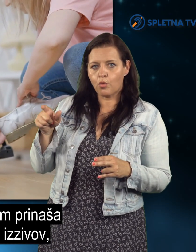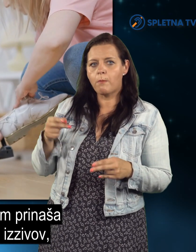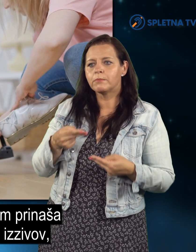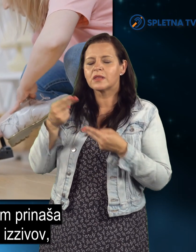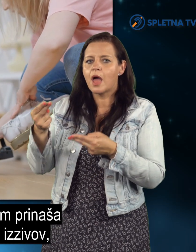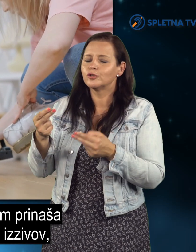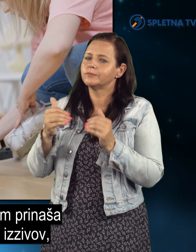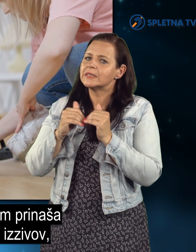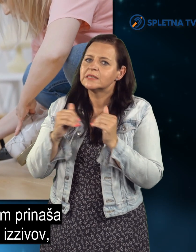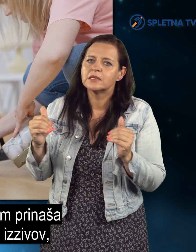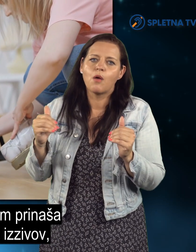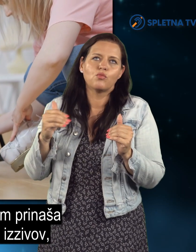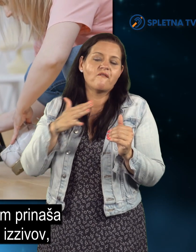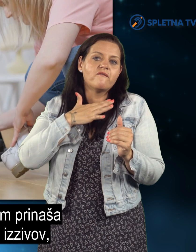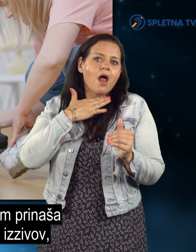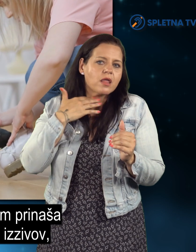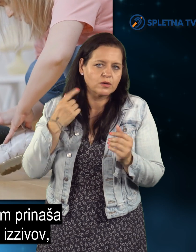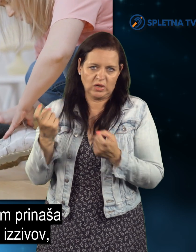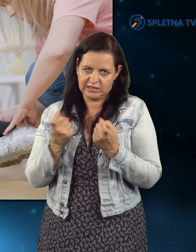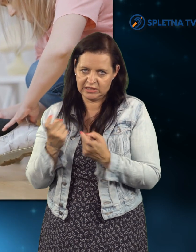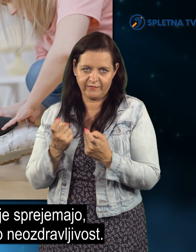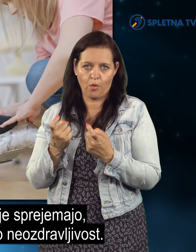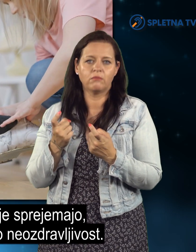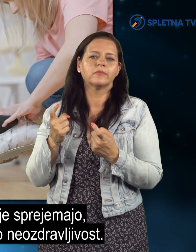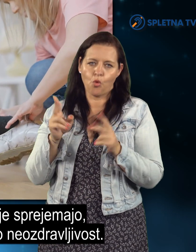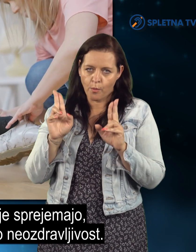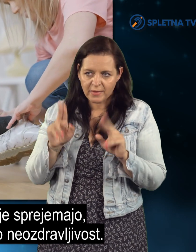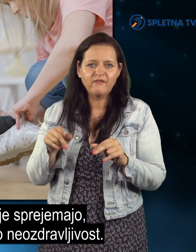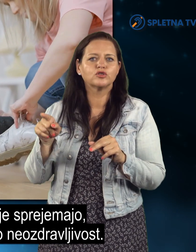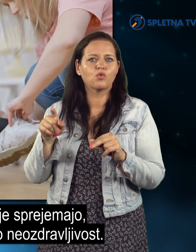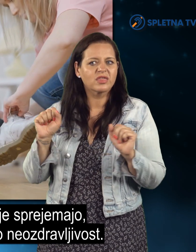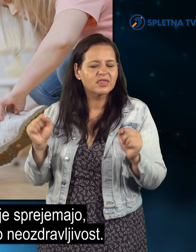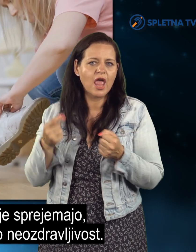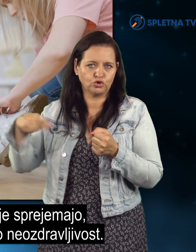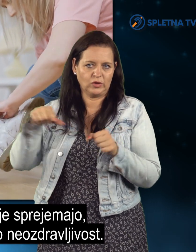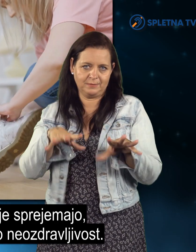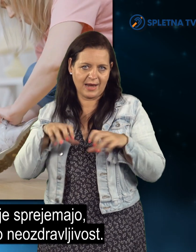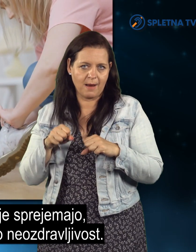Bolezen bolnikom prinaša izjemno veliko izzivov, ki jih upravičeno težje